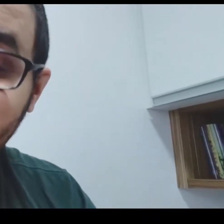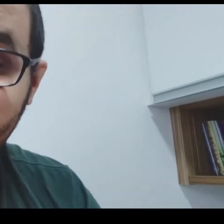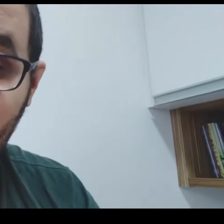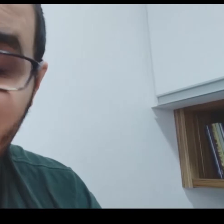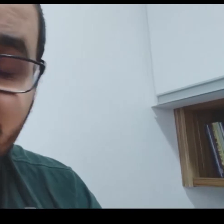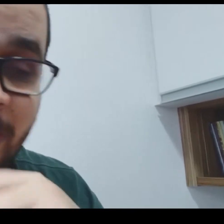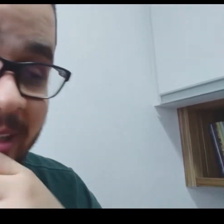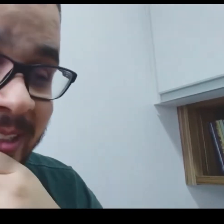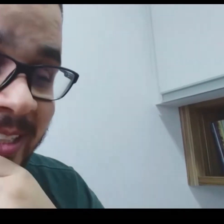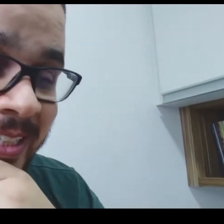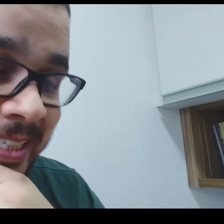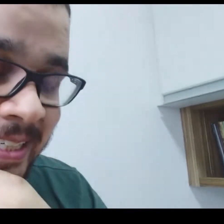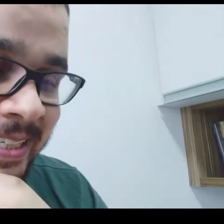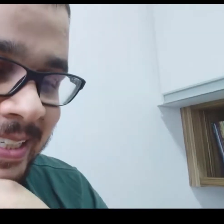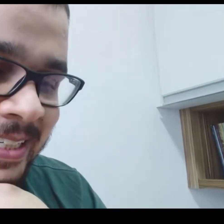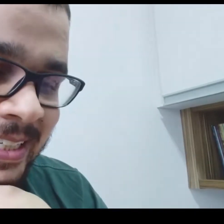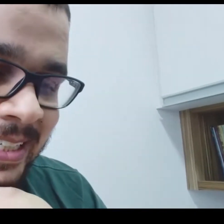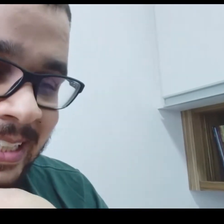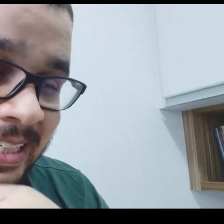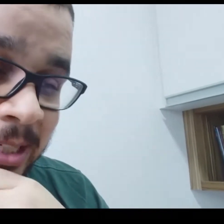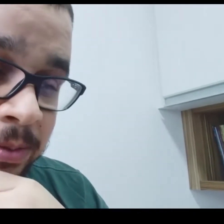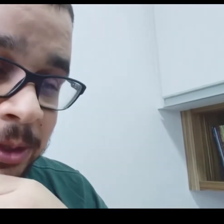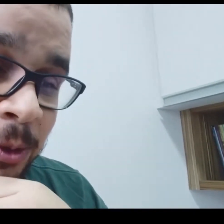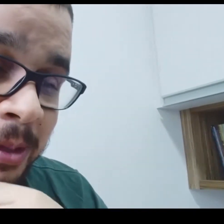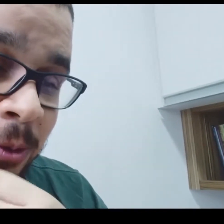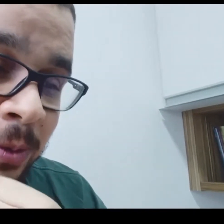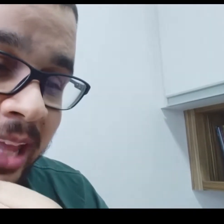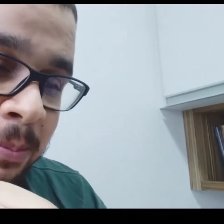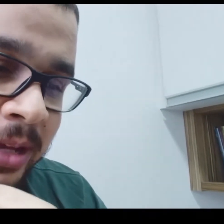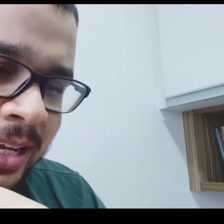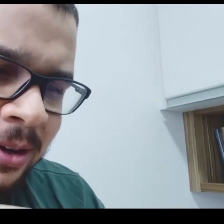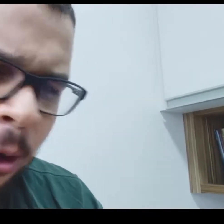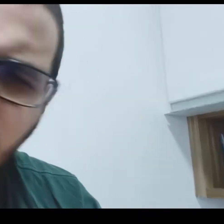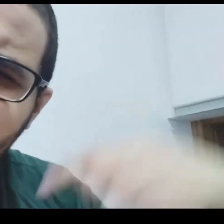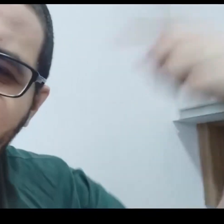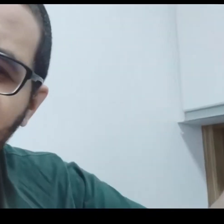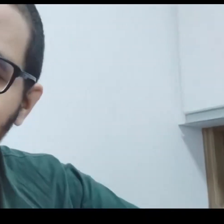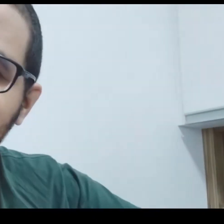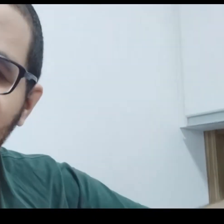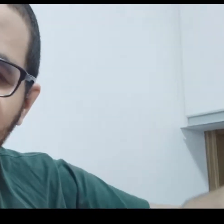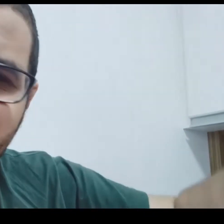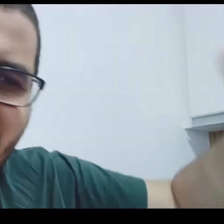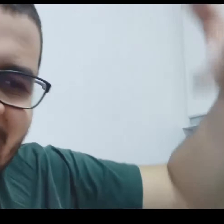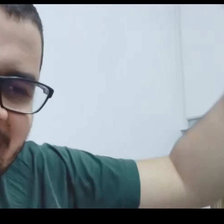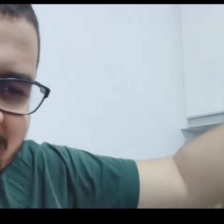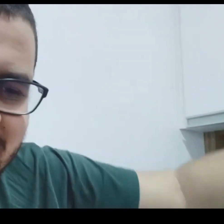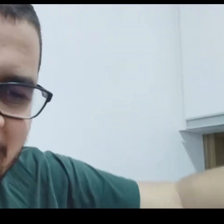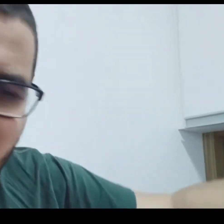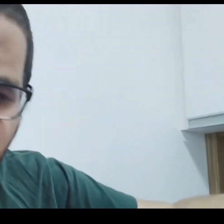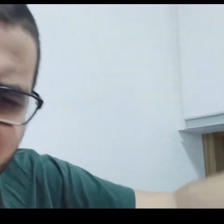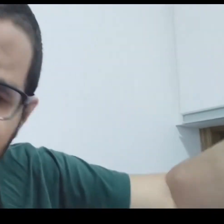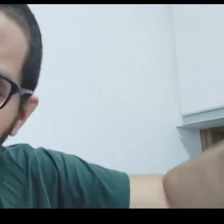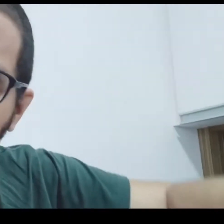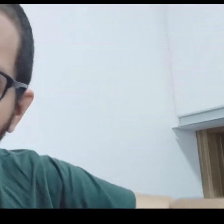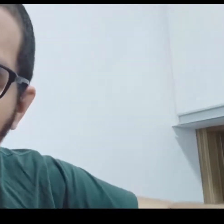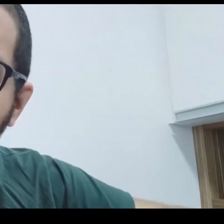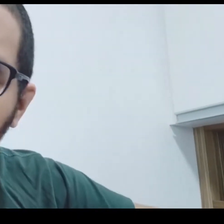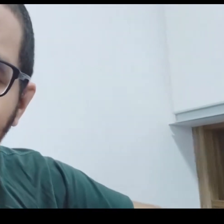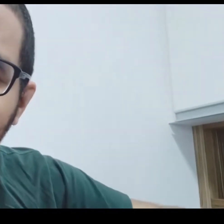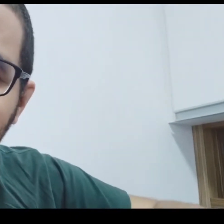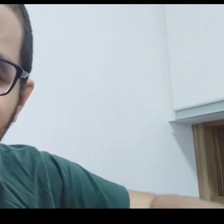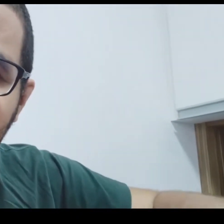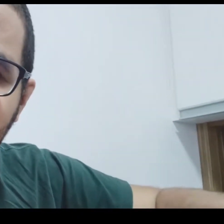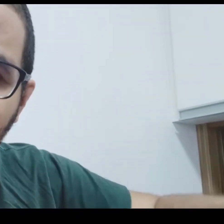onde eu moro atualmente. E eu fui descobrindo com o tempo que outros irmãos tinham parentes que moravam nesse mesmo